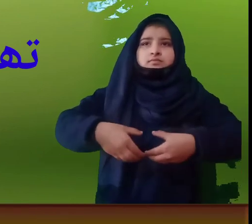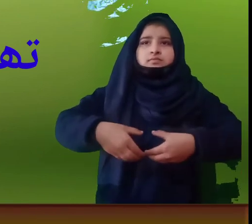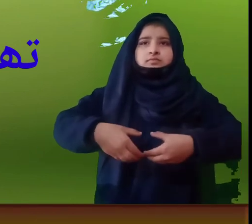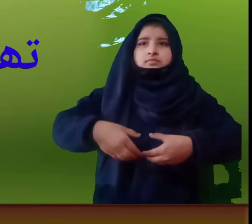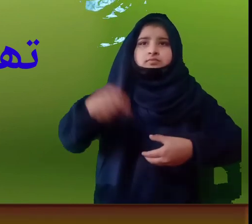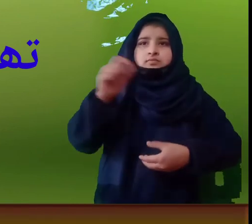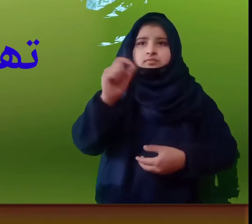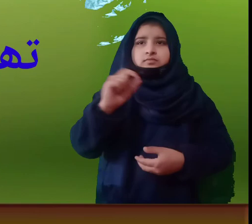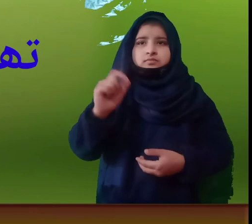थाना